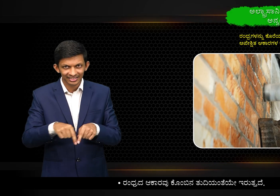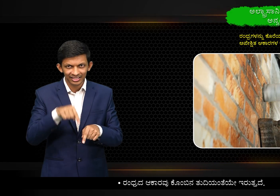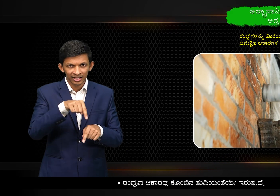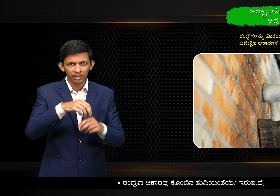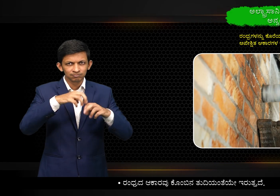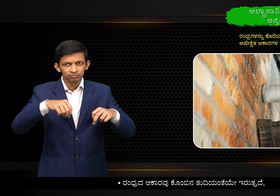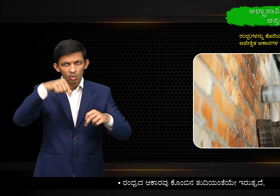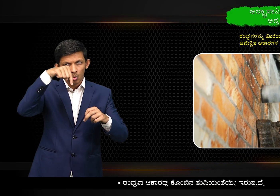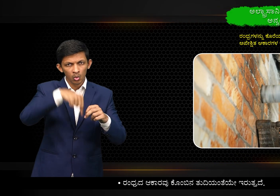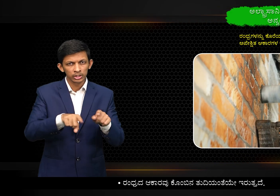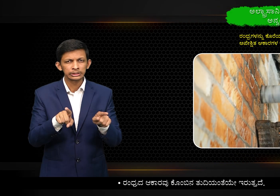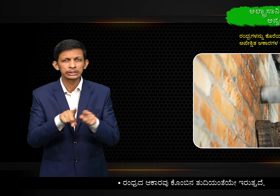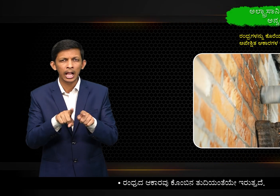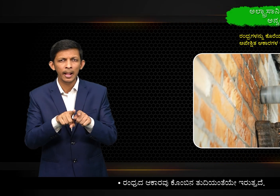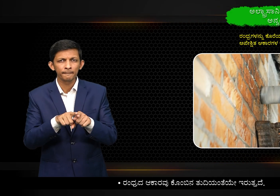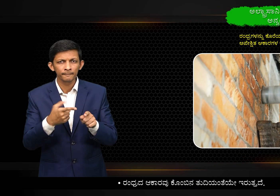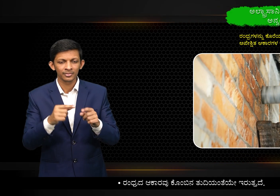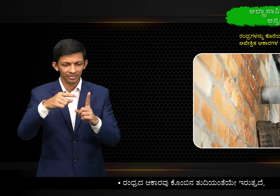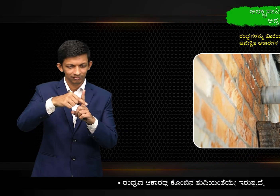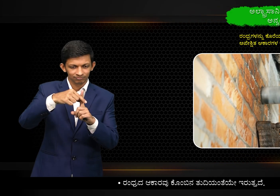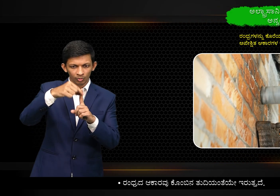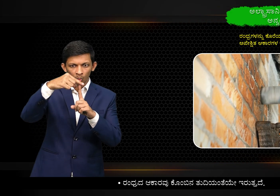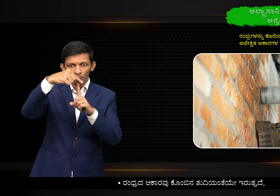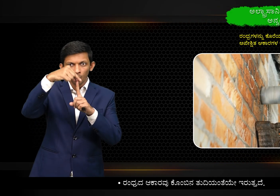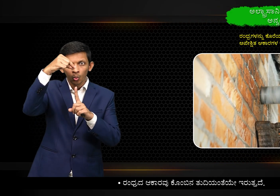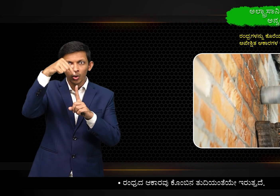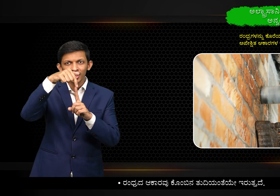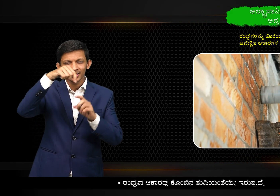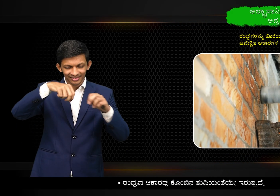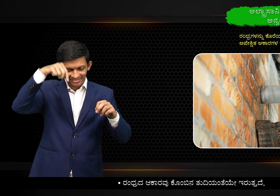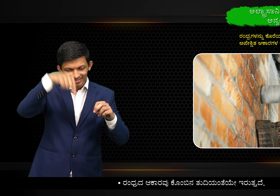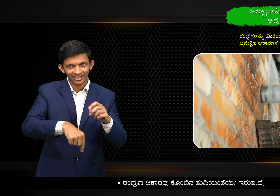ರಂಧ್ರದ ಆಕಾರವು ಕೊಂಬಿನ ತುದಿಯಂತೆಯೇ ಇರುತ್ತದೆ.